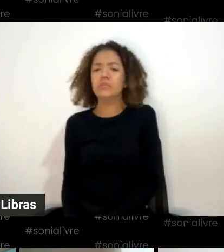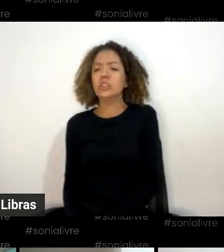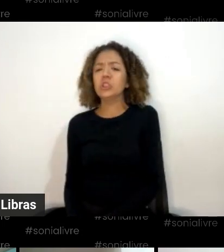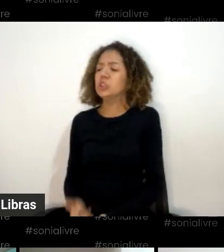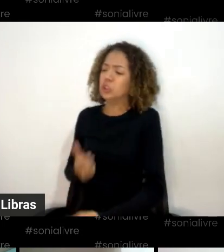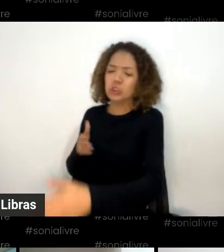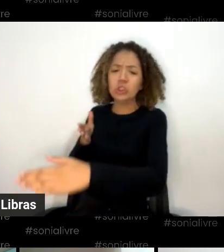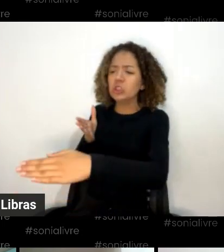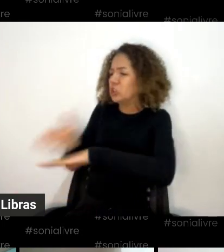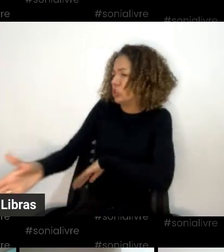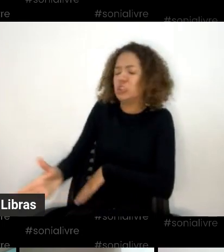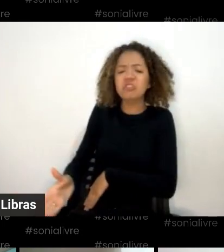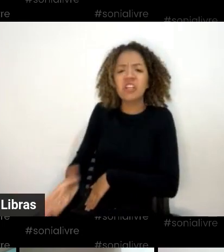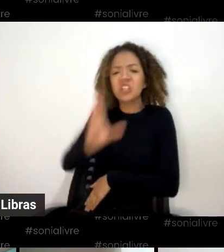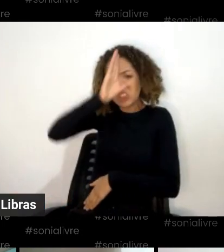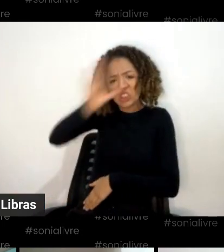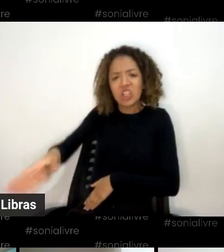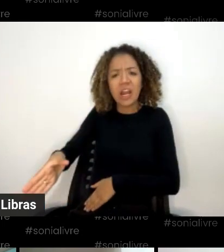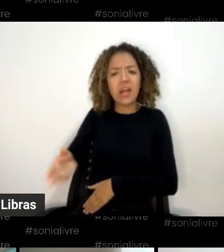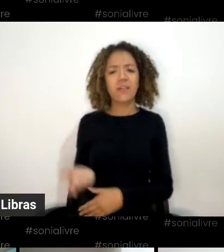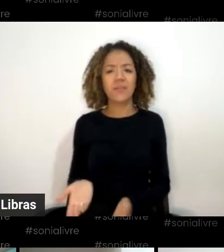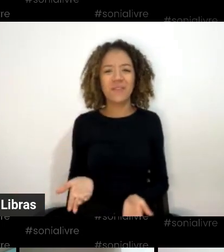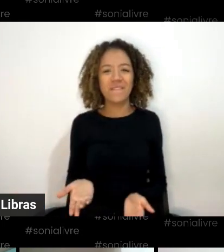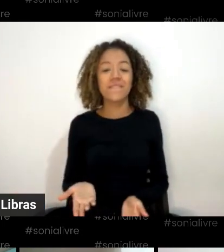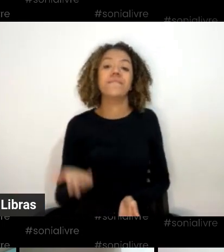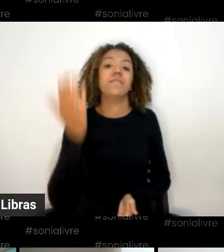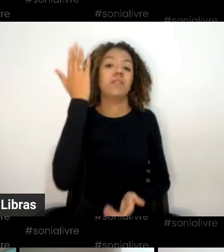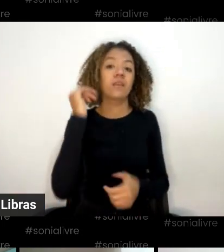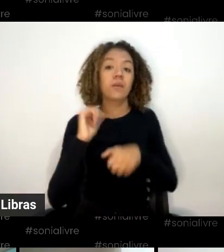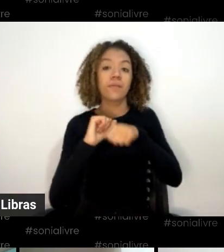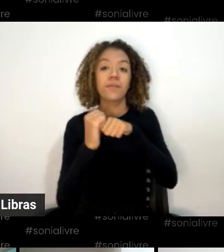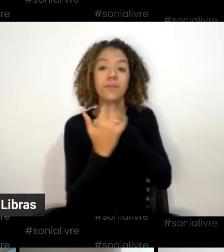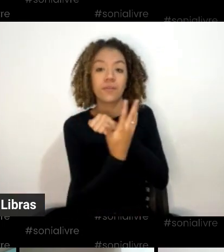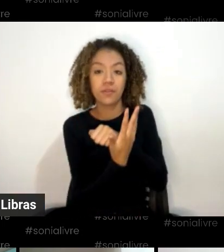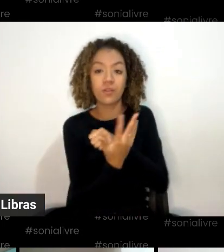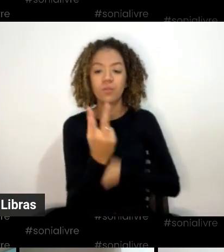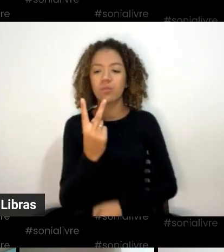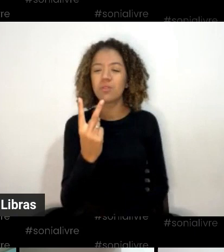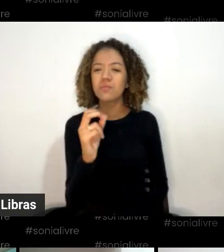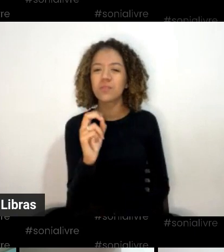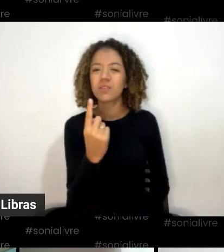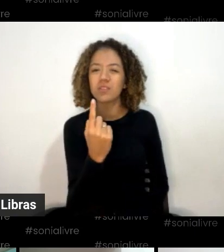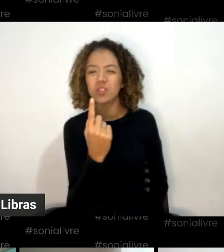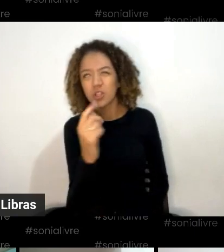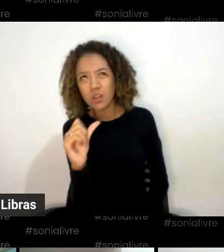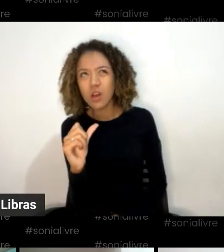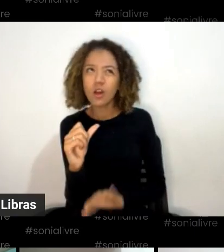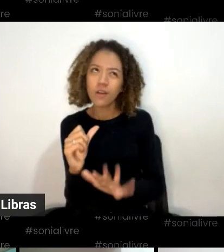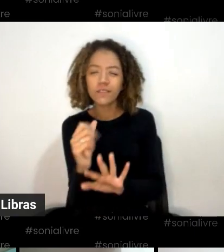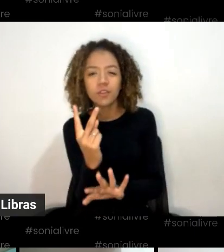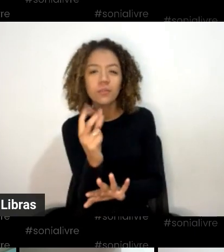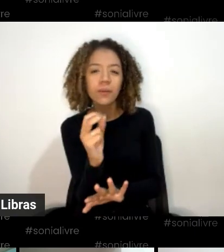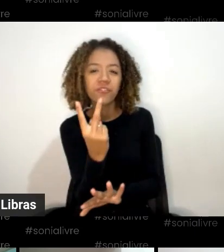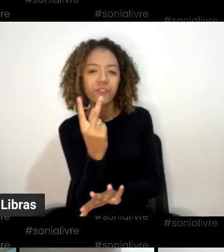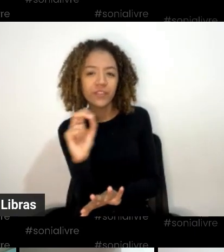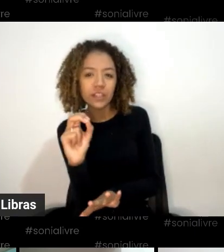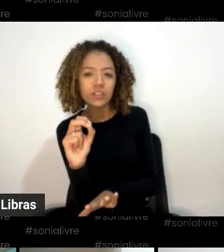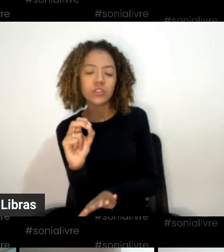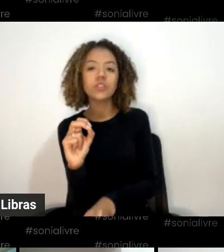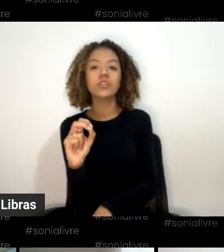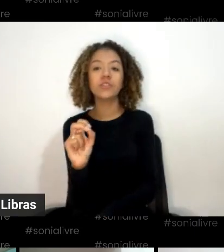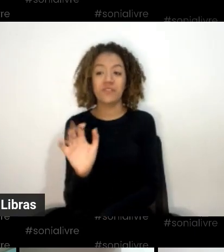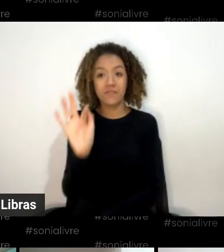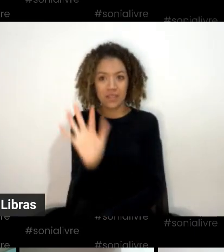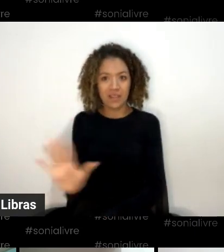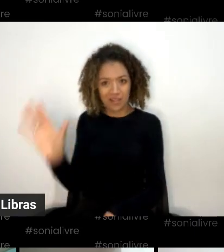isso. Então, veio a pandemia em 2000, final de 2019, 2020, e a FENATRAD, que já